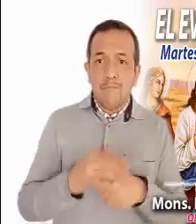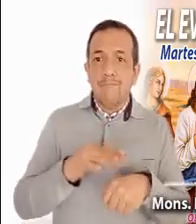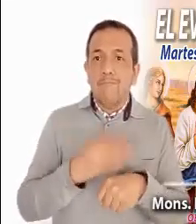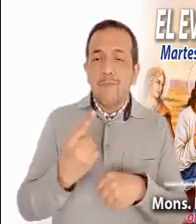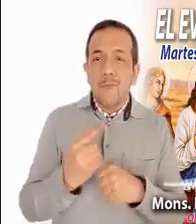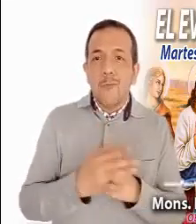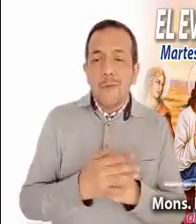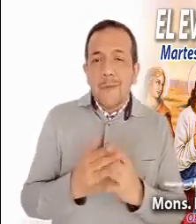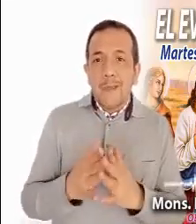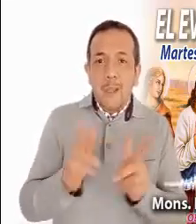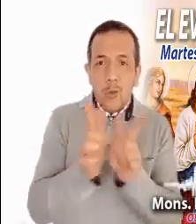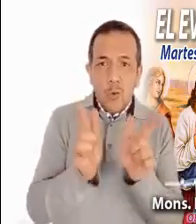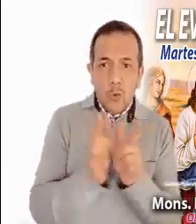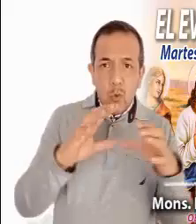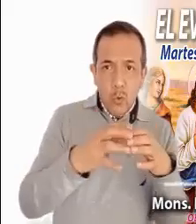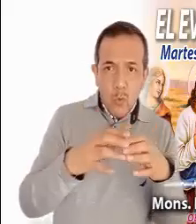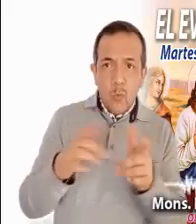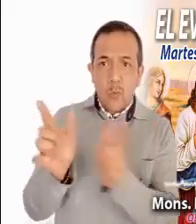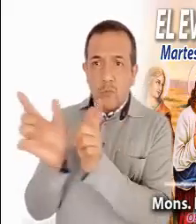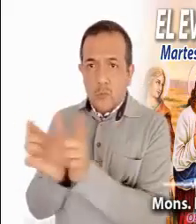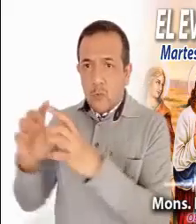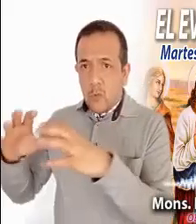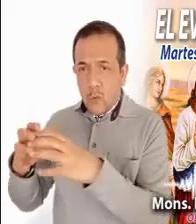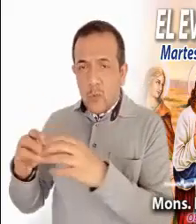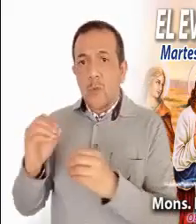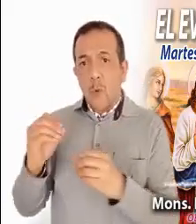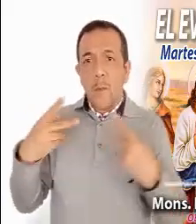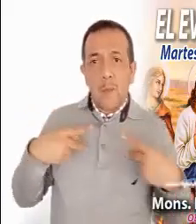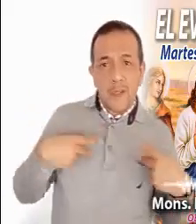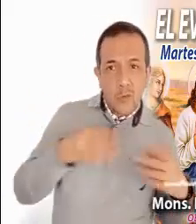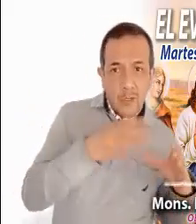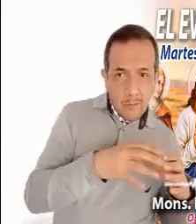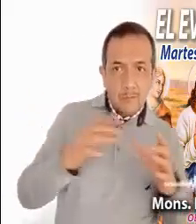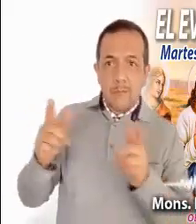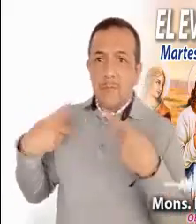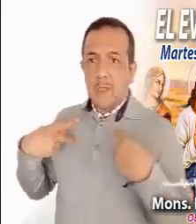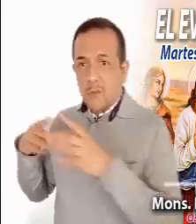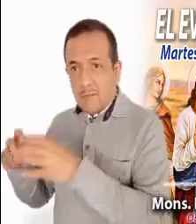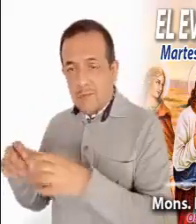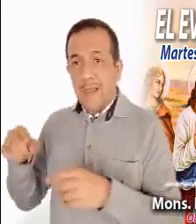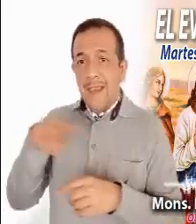de personas o de partidos afines con mis propios intereses.